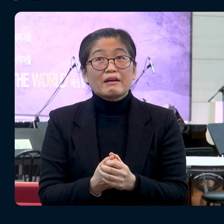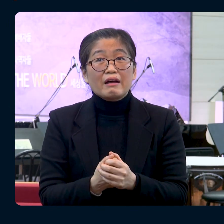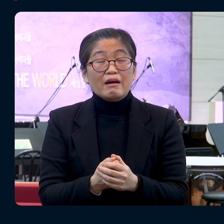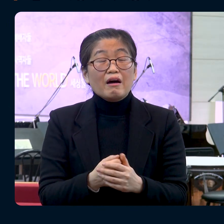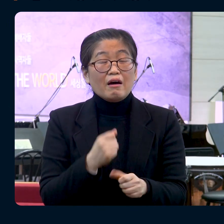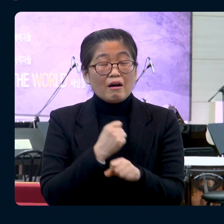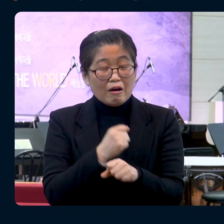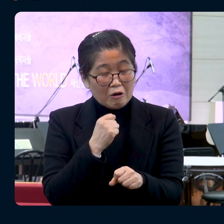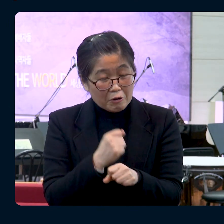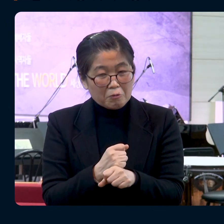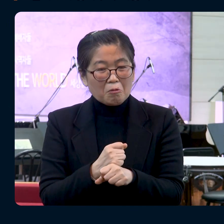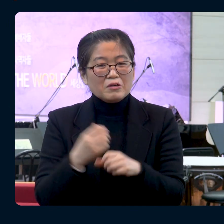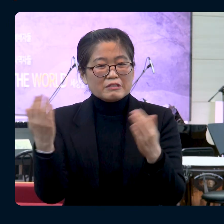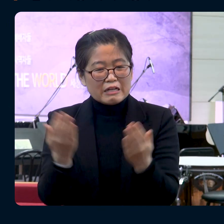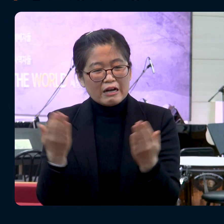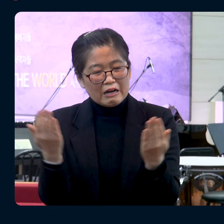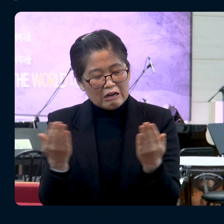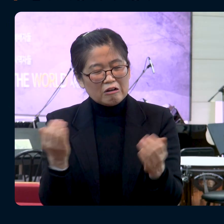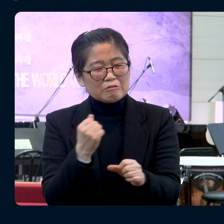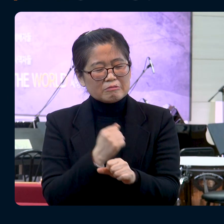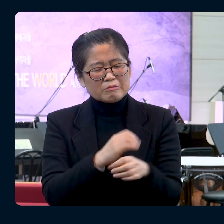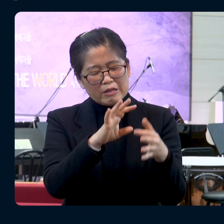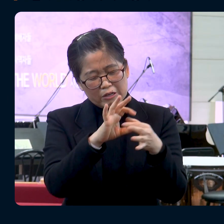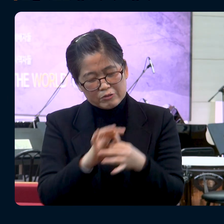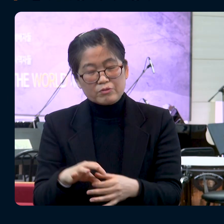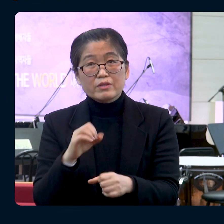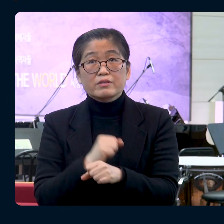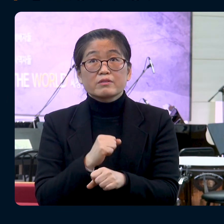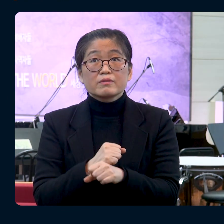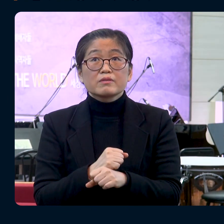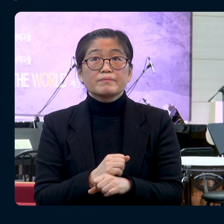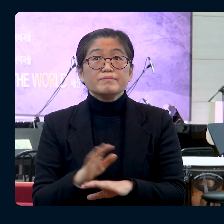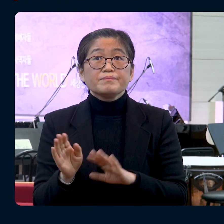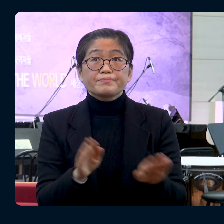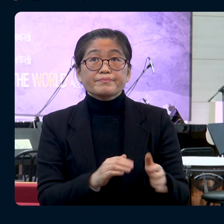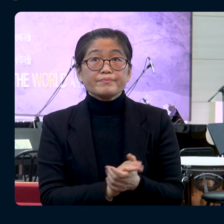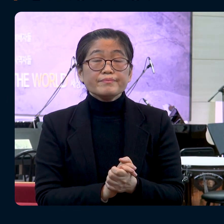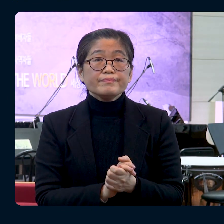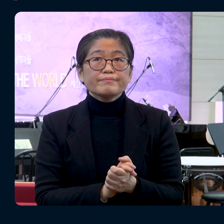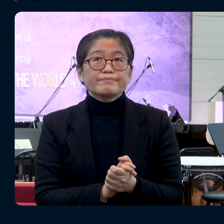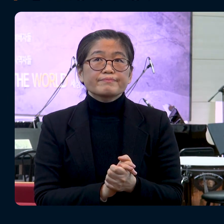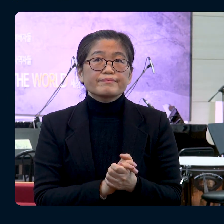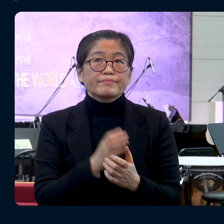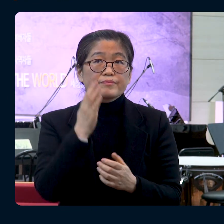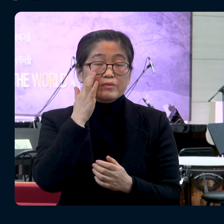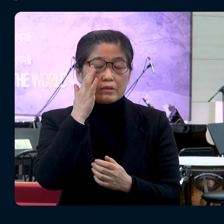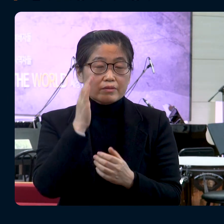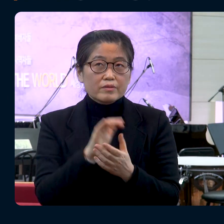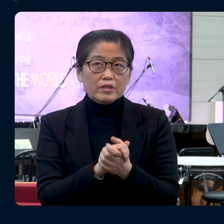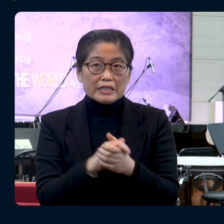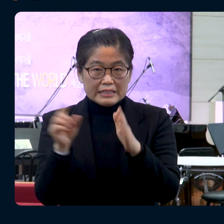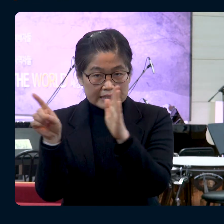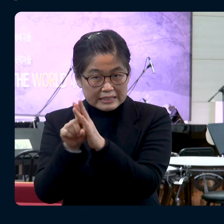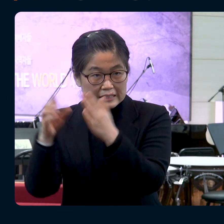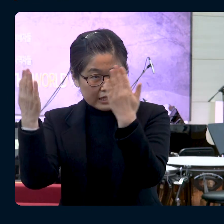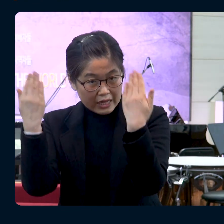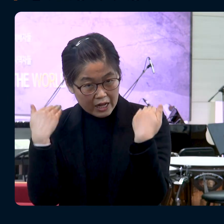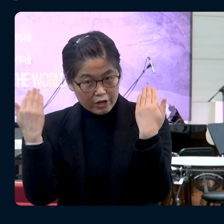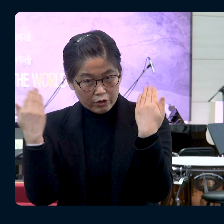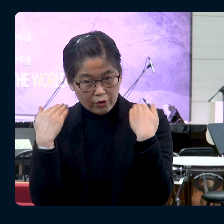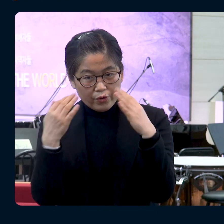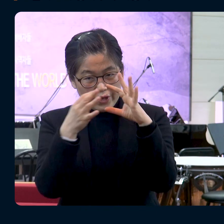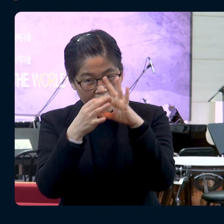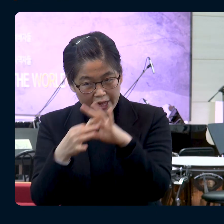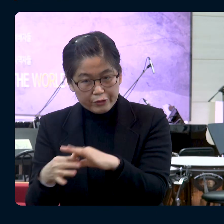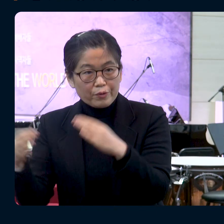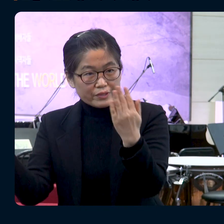계속 사역을 해나갔습니다. 아주 힘들었습니다. 그런데 주님이 마음 주셔서 그렇게 한 거예요. 그러면서 좀 이제